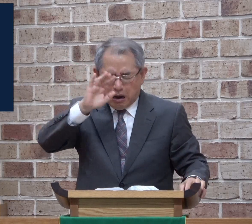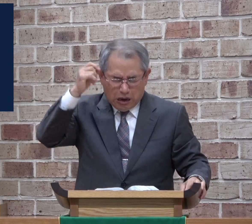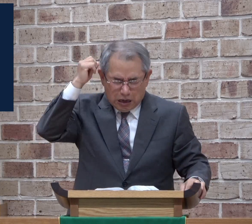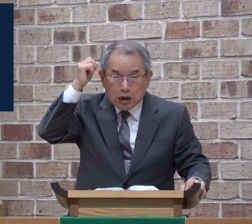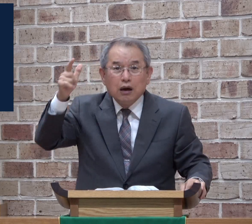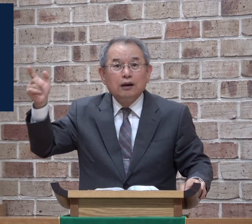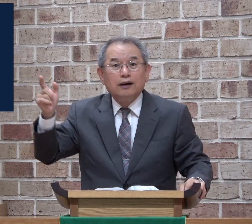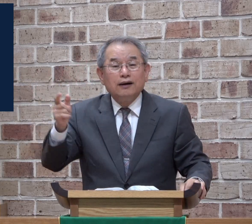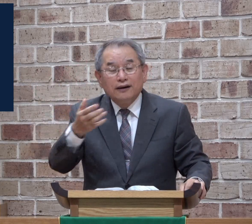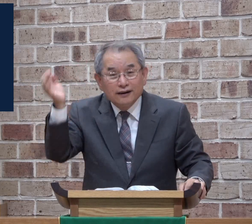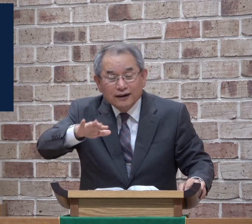유대한 사람입니다. 그 어거스틴이